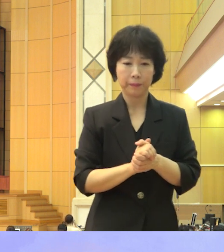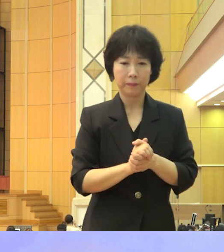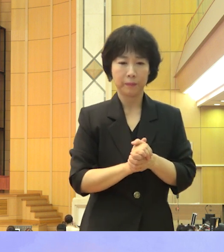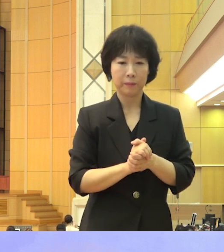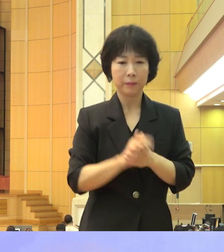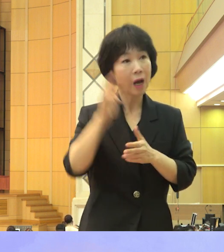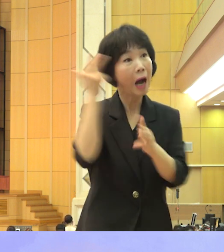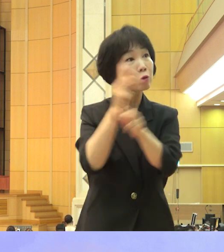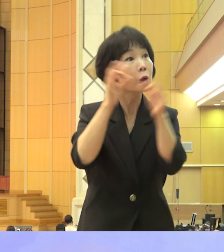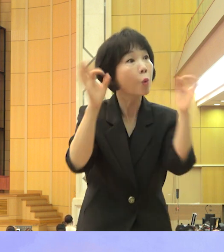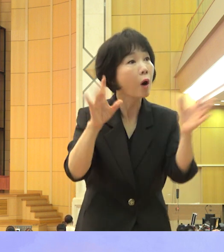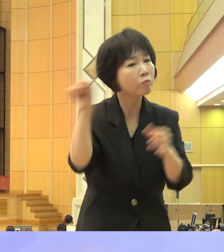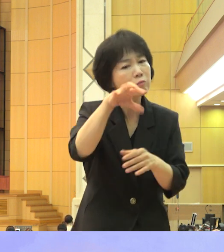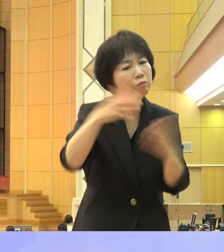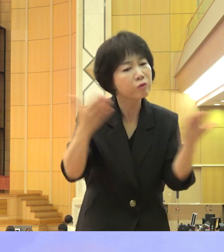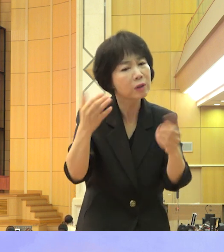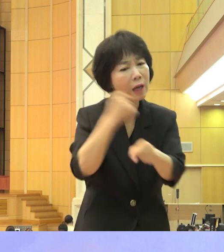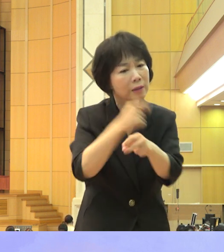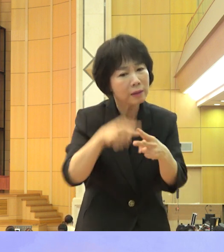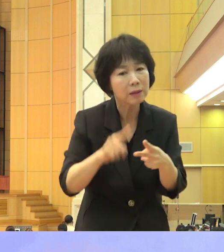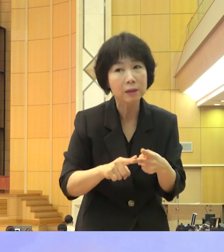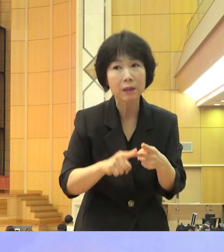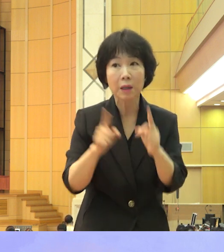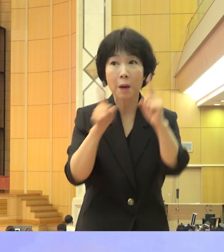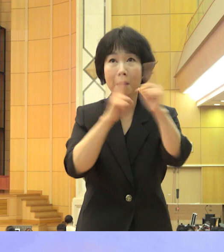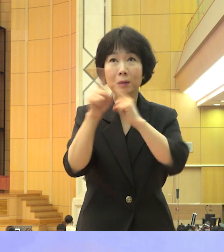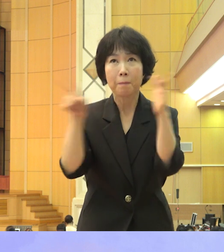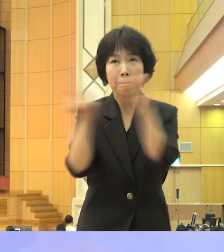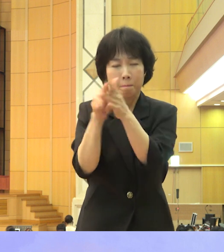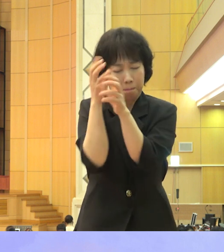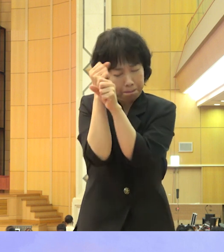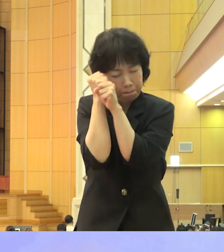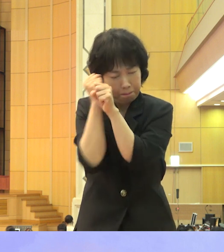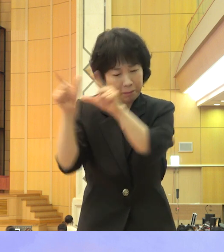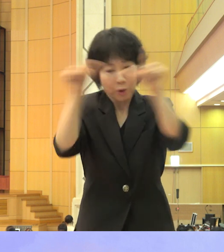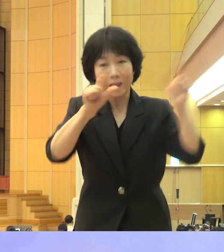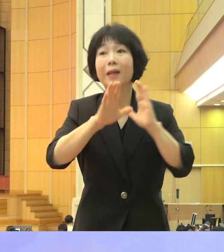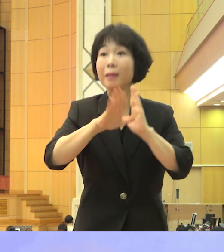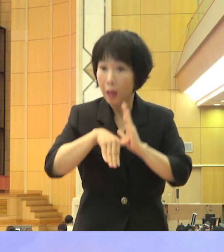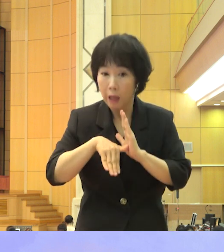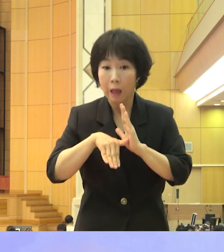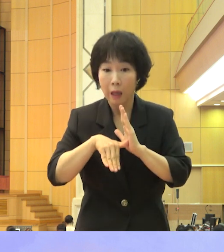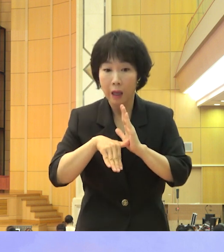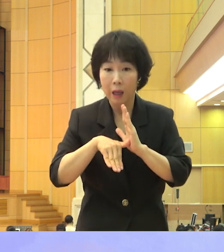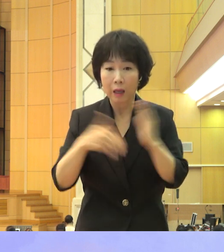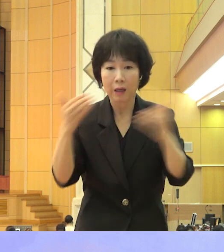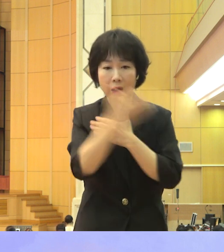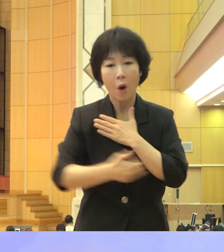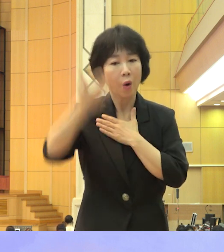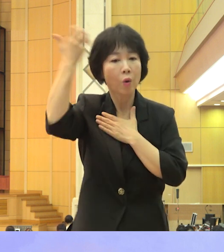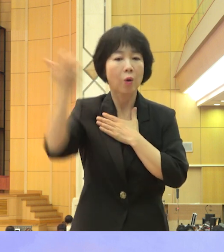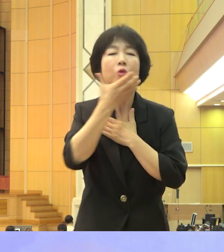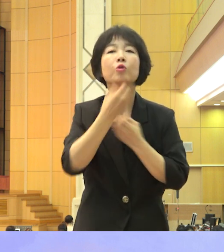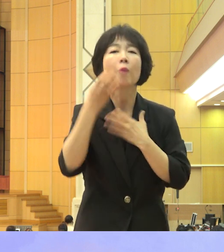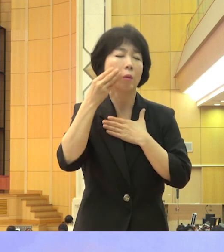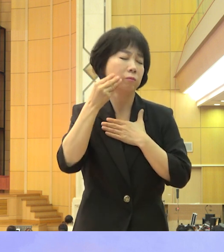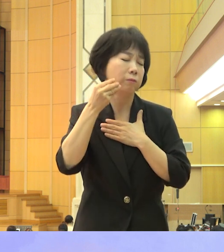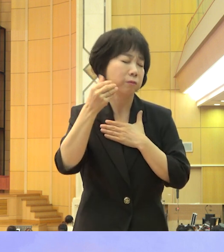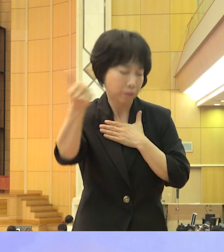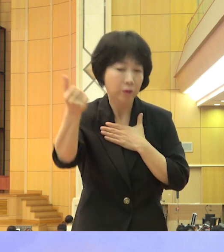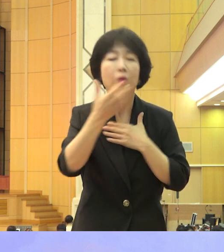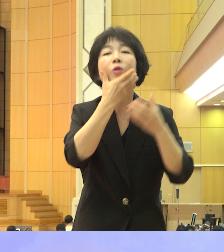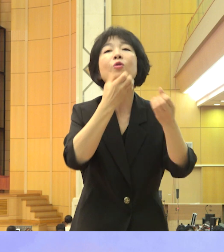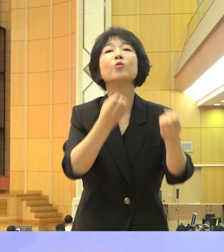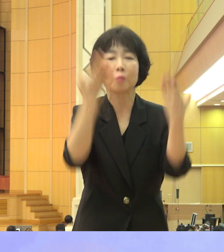어디를 가든지 무엇을 하든지 오늘 주시는 말씀에 의지하여서 살아감으로 말미암아 영육간에 축복받는 한 주간이 될 수